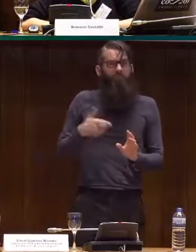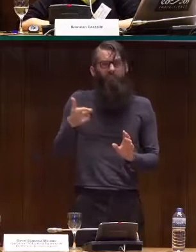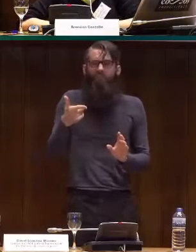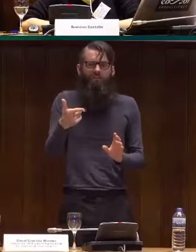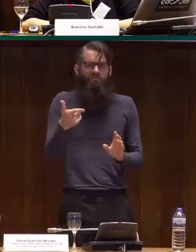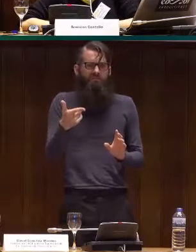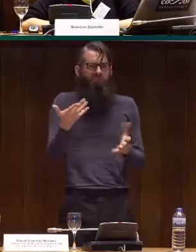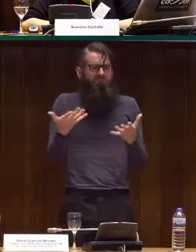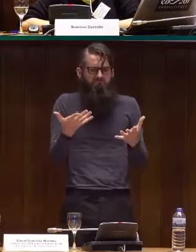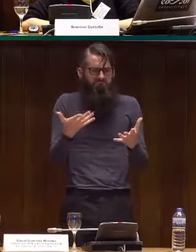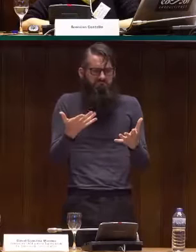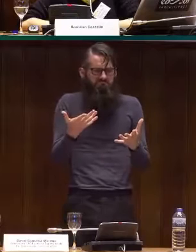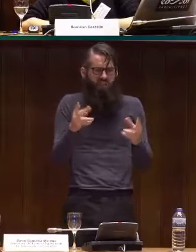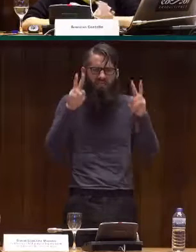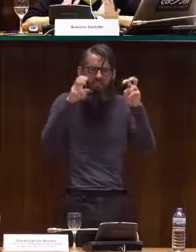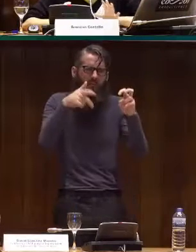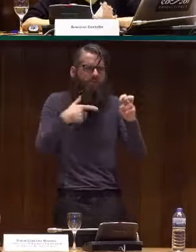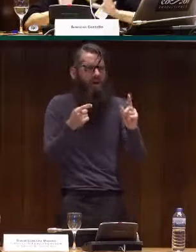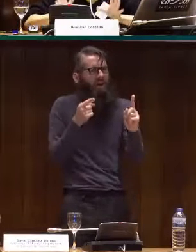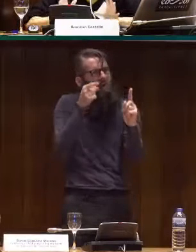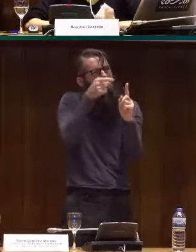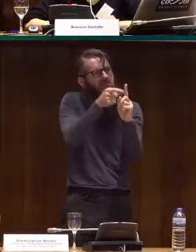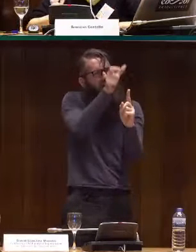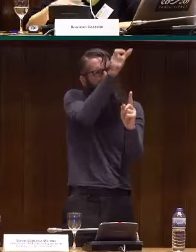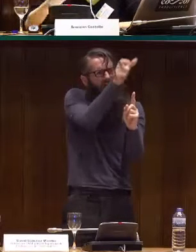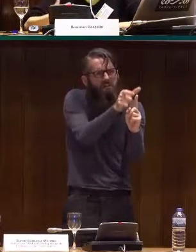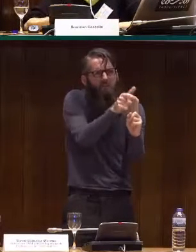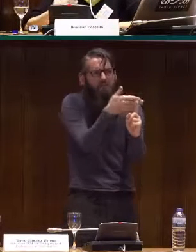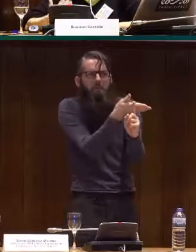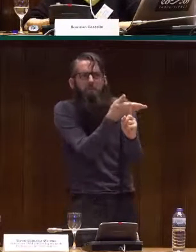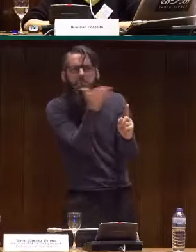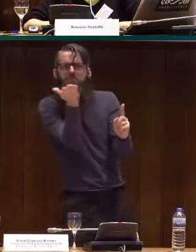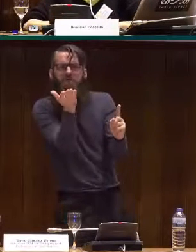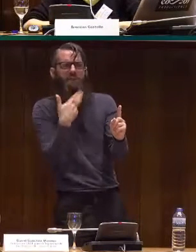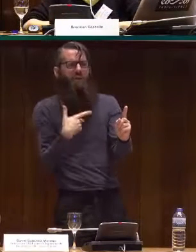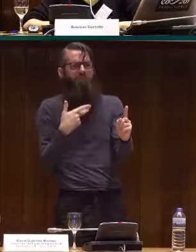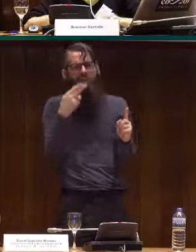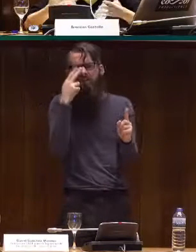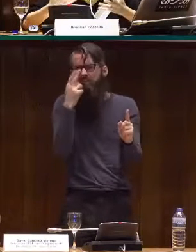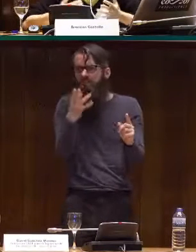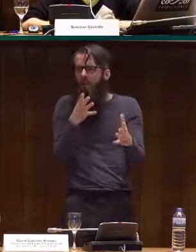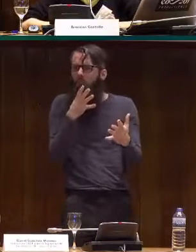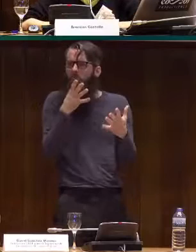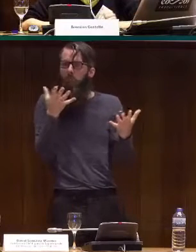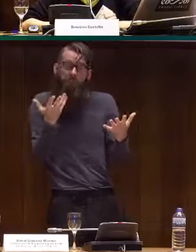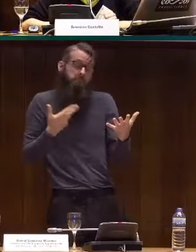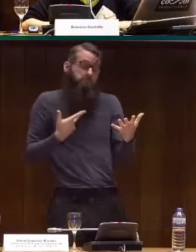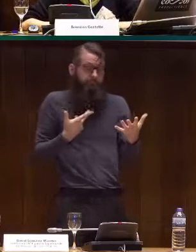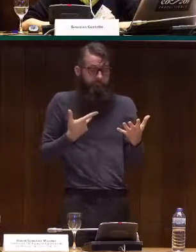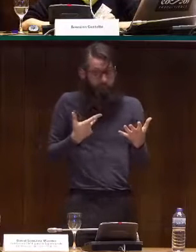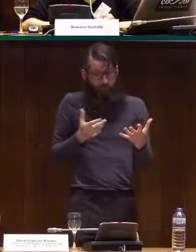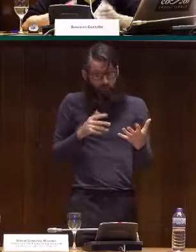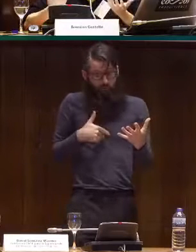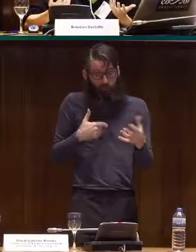Bien, pues como hemos dicho, esto es un trabajo preliminar, estamos haciendo aún investigaciones en